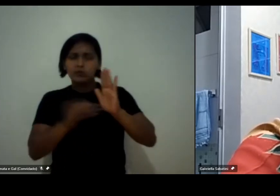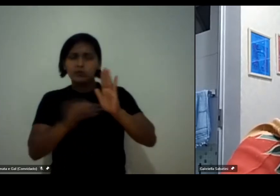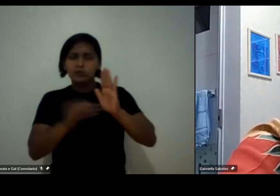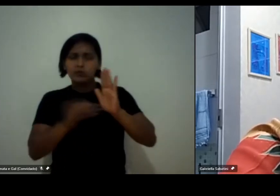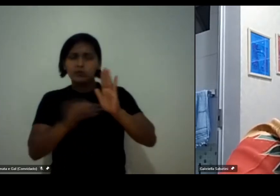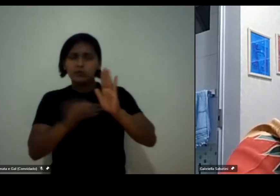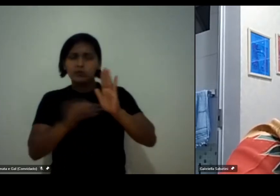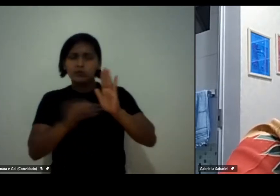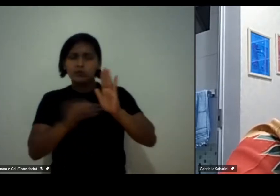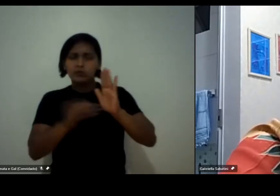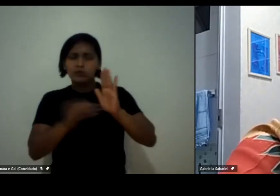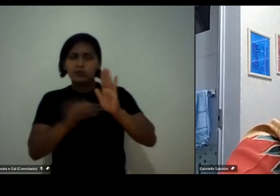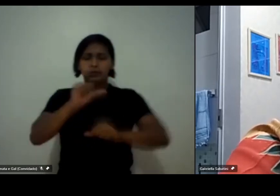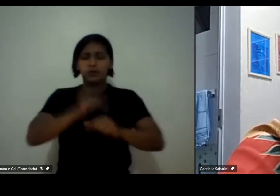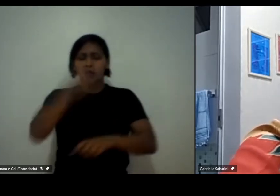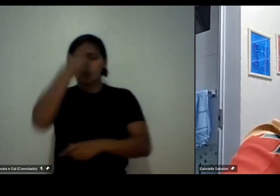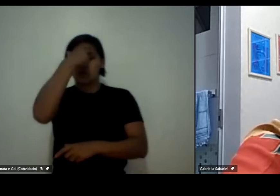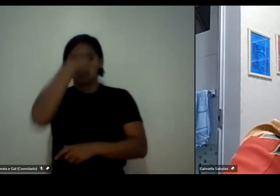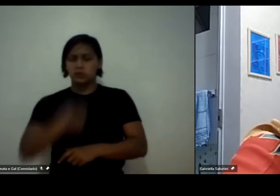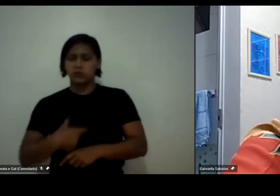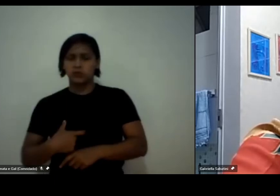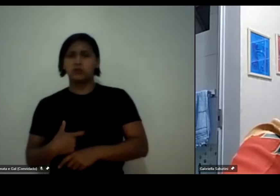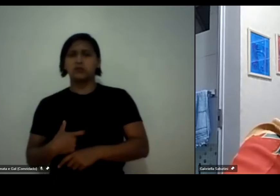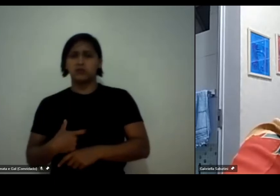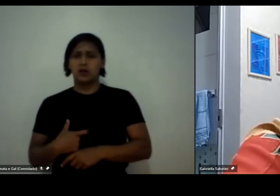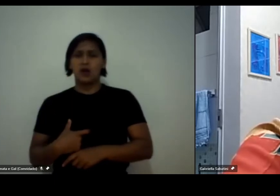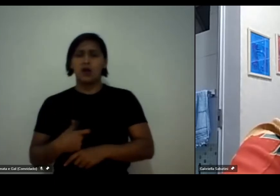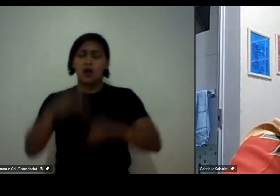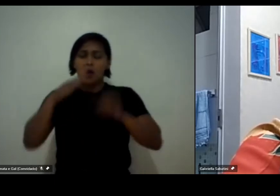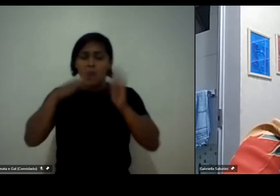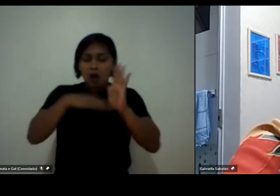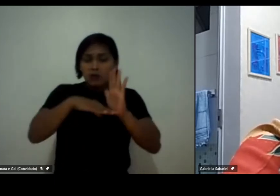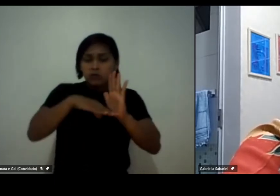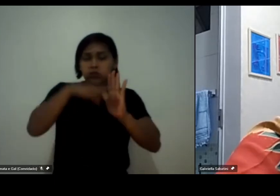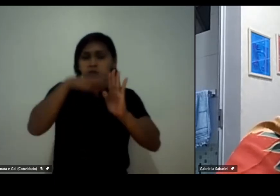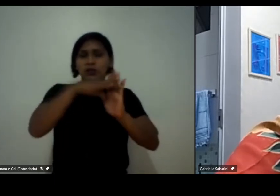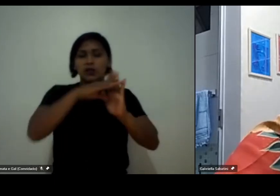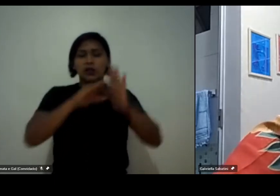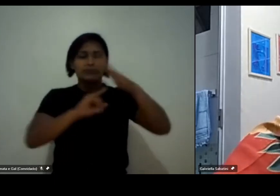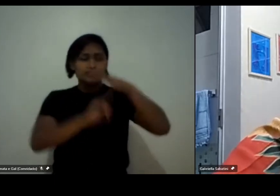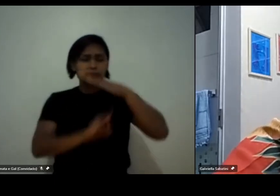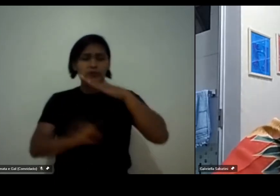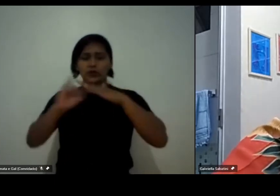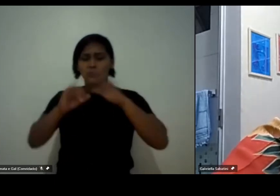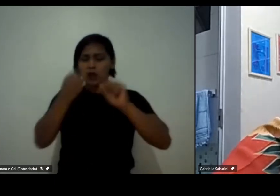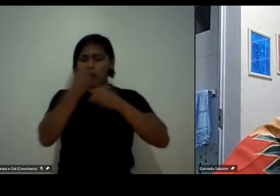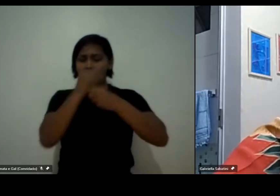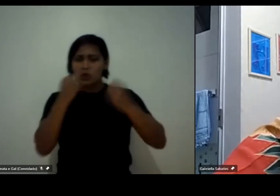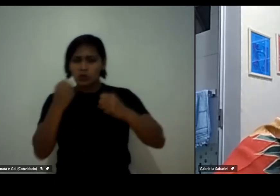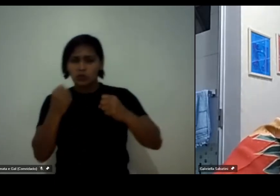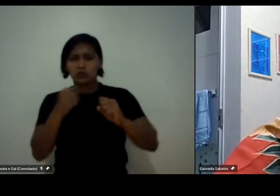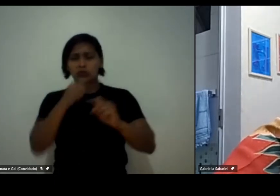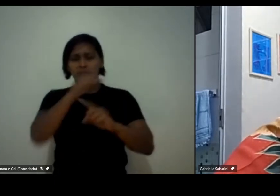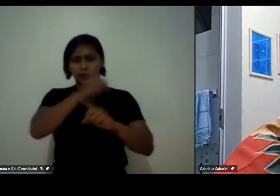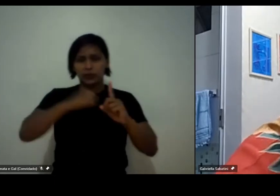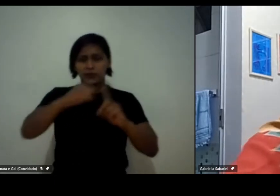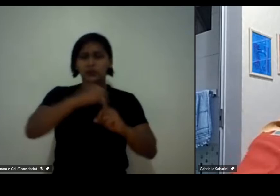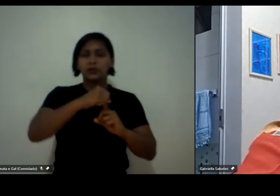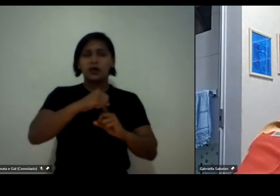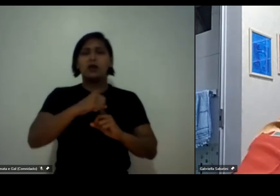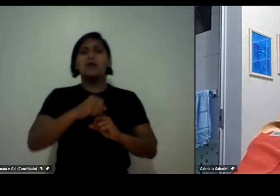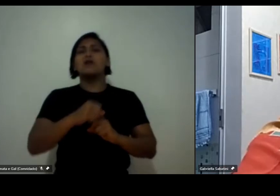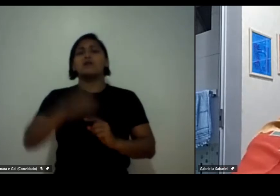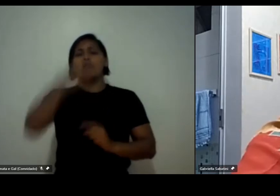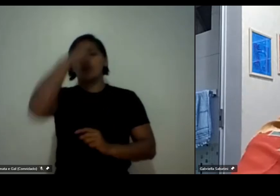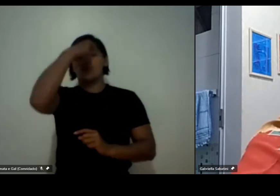nossos corpos reféns de normalidade, fomentada por instituições e construções sociais, pois o corpo